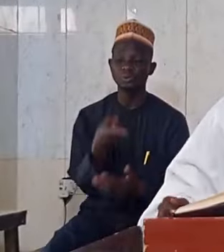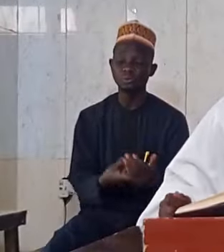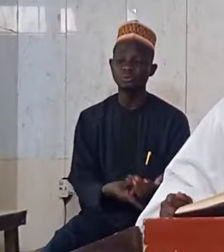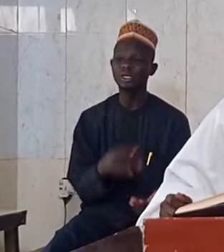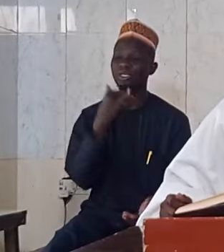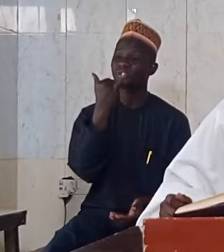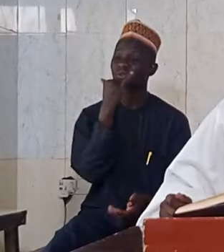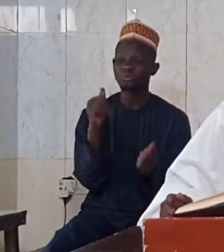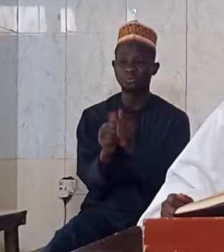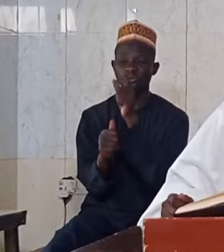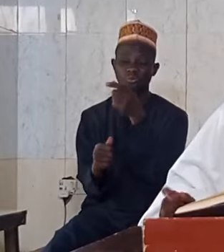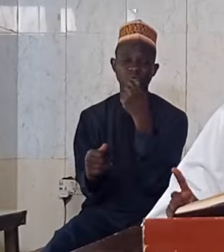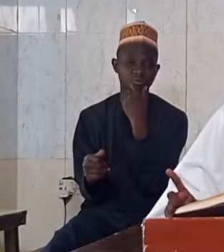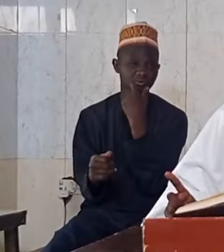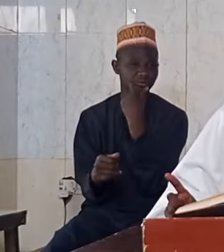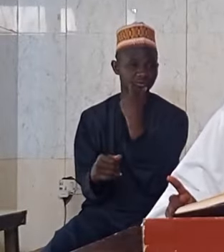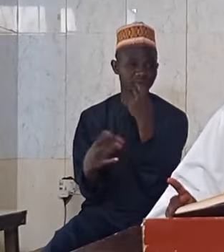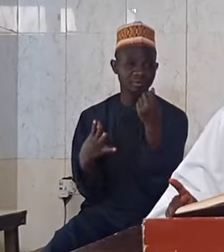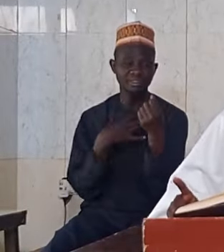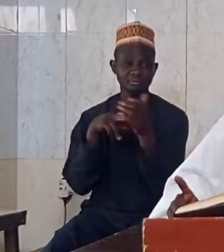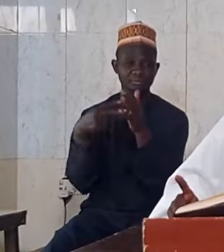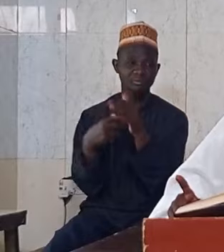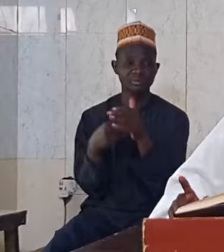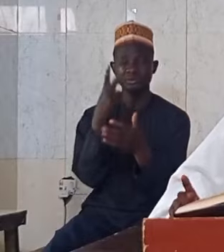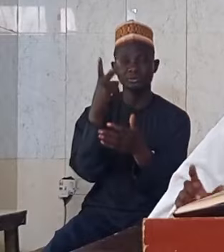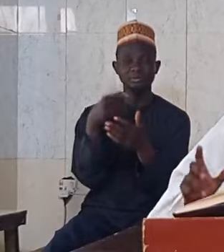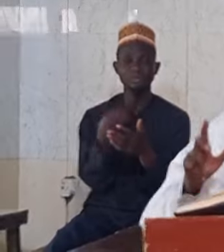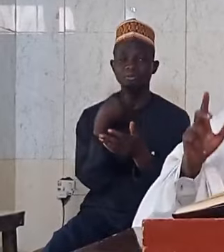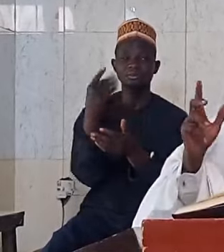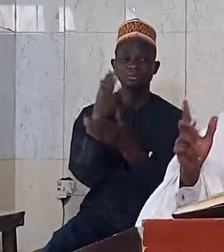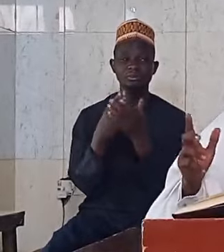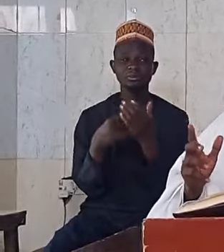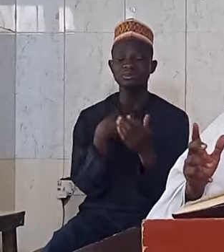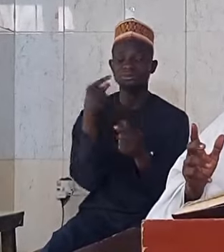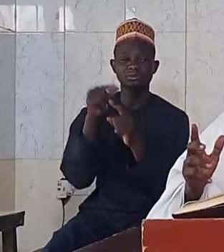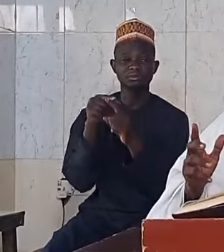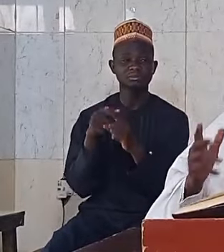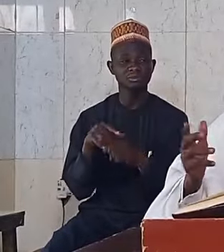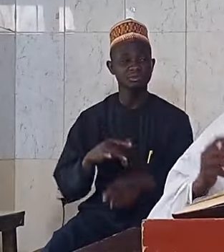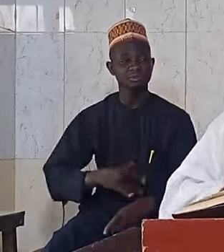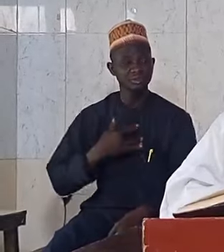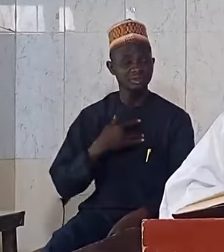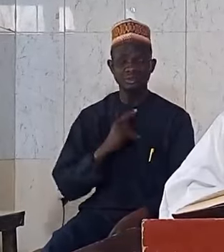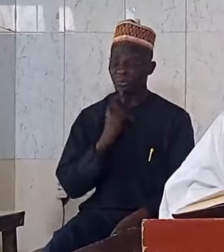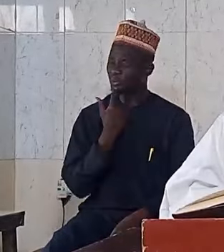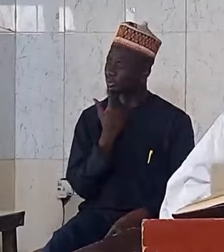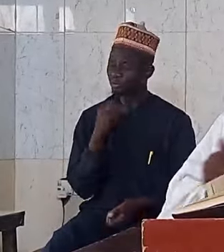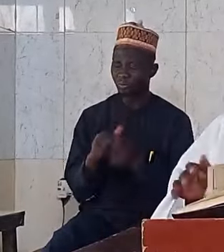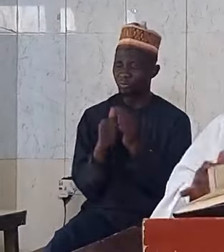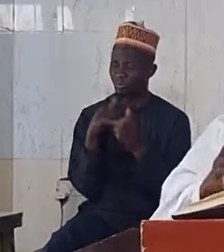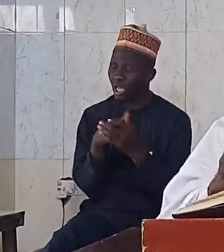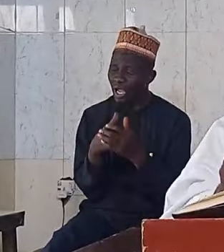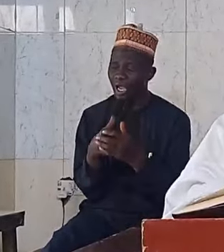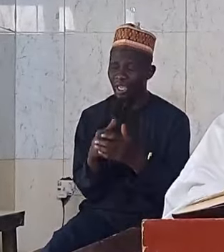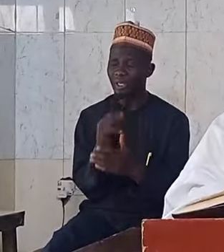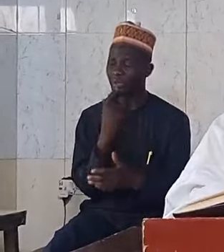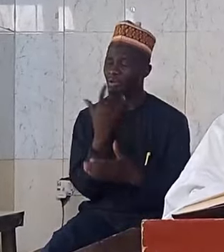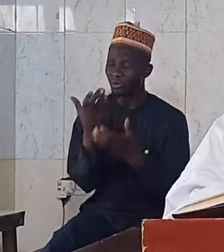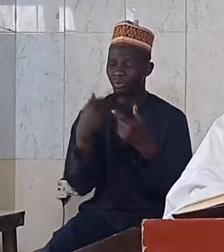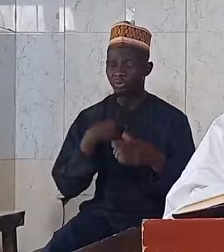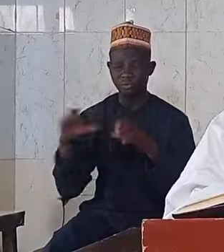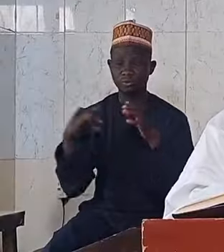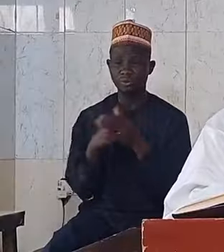same ka zaka aikata kala kamar haka ne ka kun in aka faɗa maka irin wannan ai zaka ga girman abun cewa ashe abun nan so ake